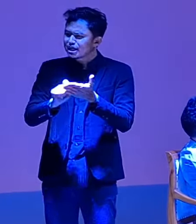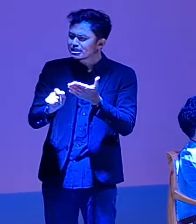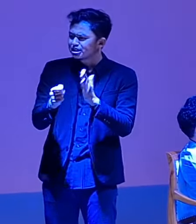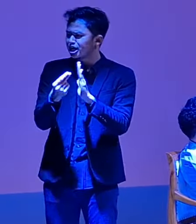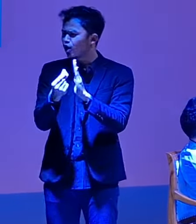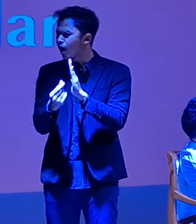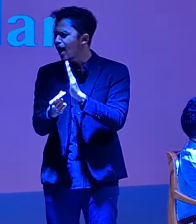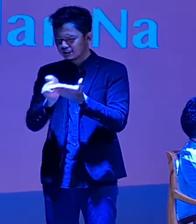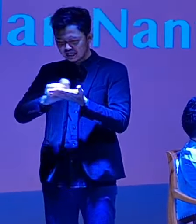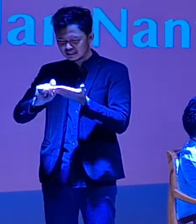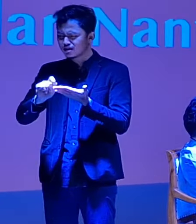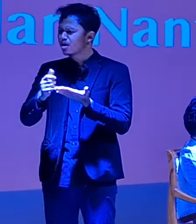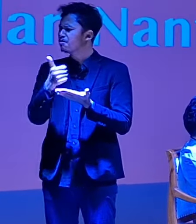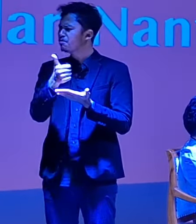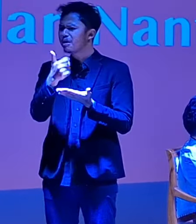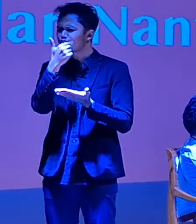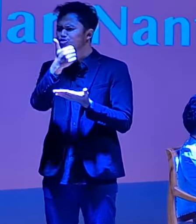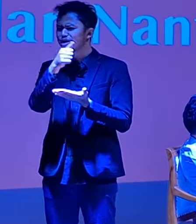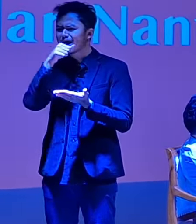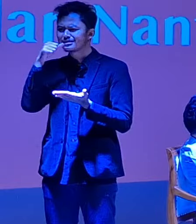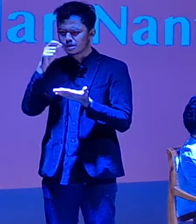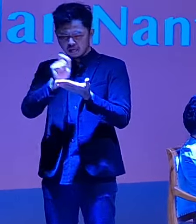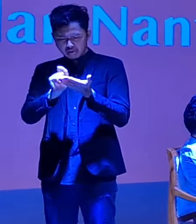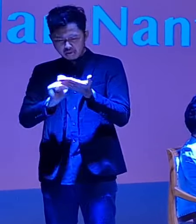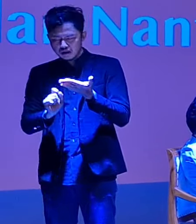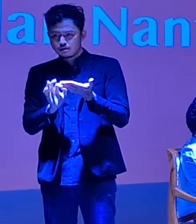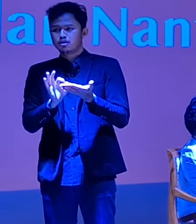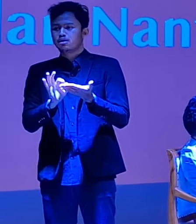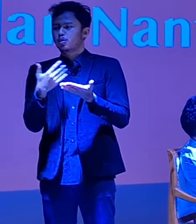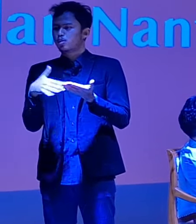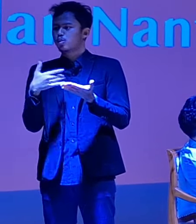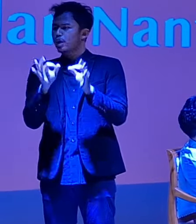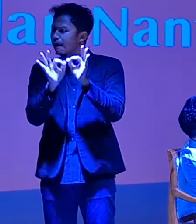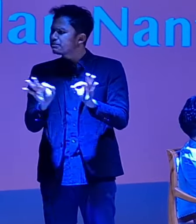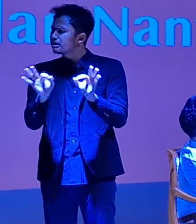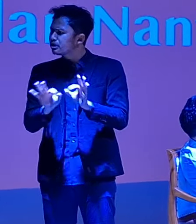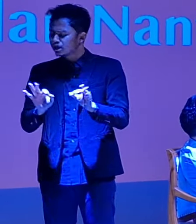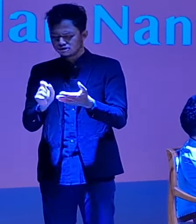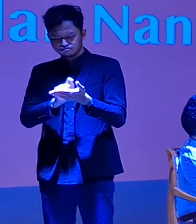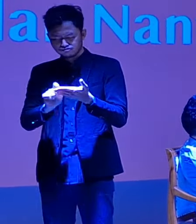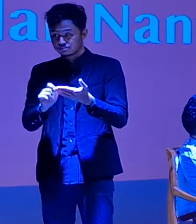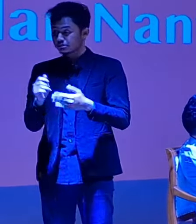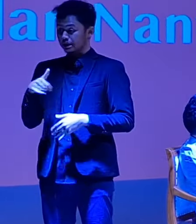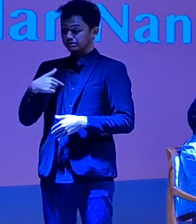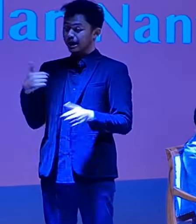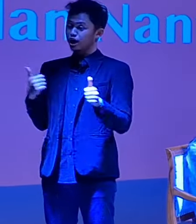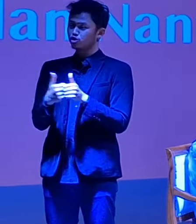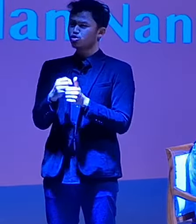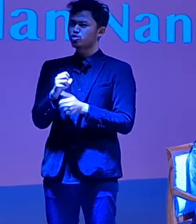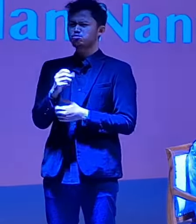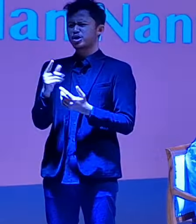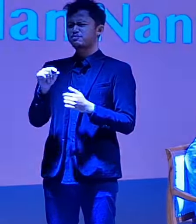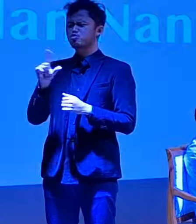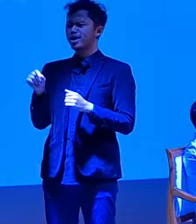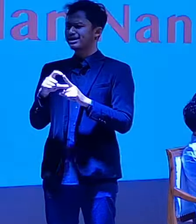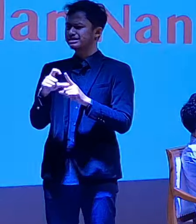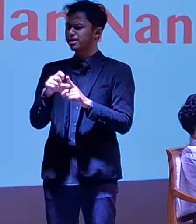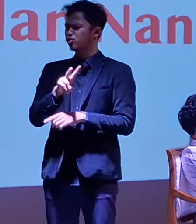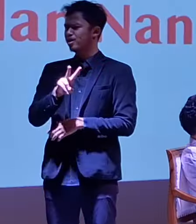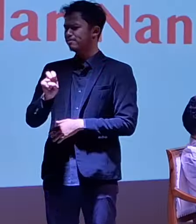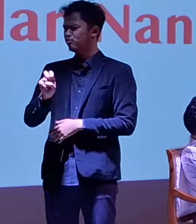keuangan. Karena 2022 Desember, saya ikut program yang